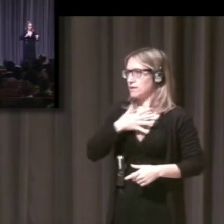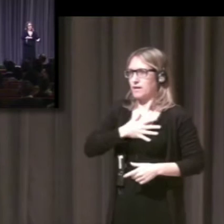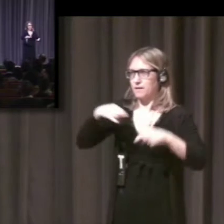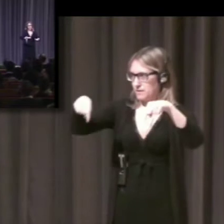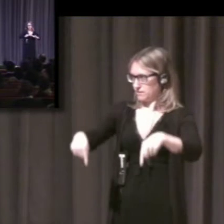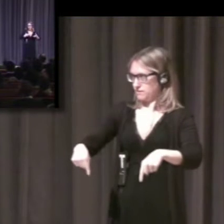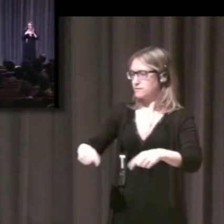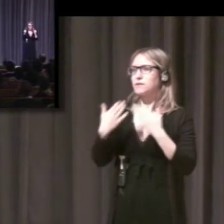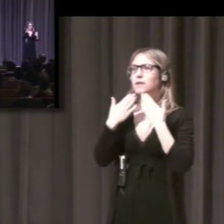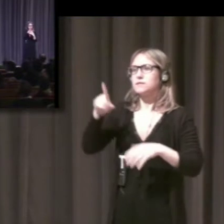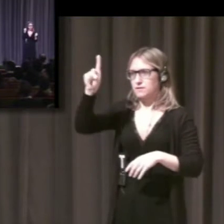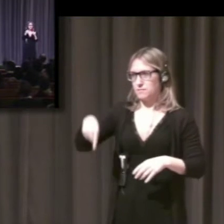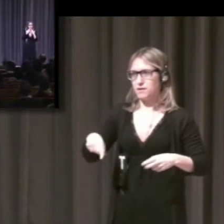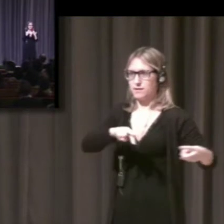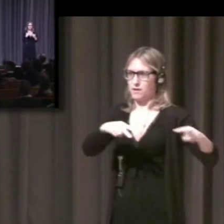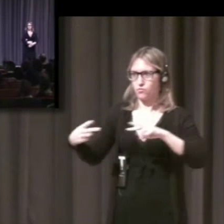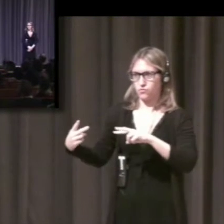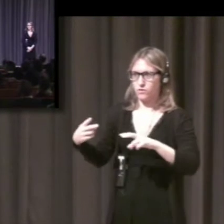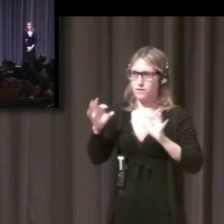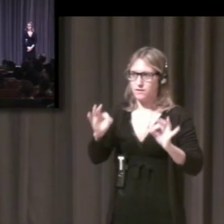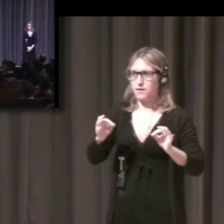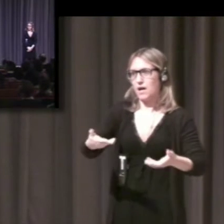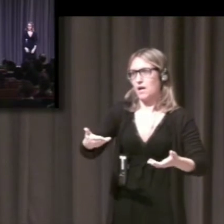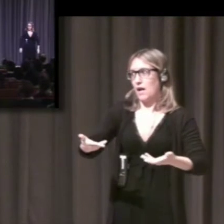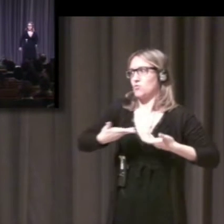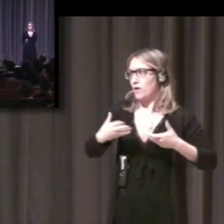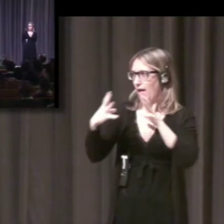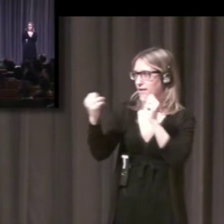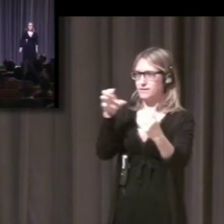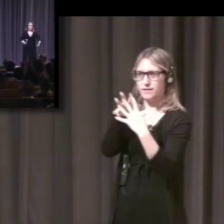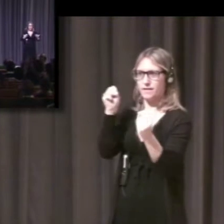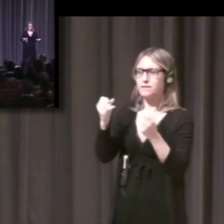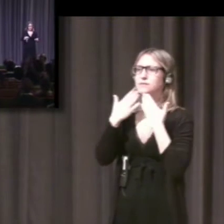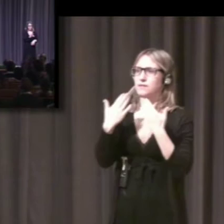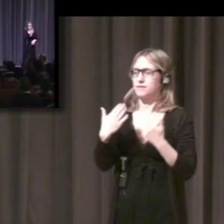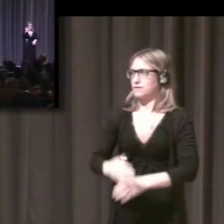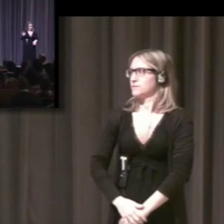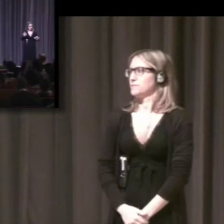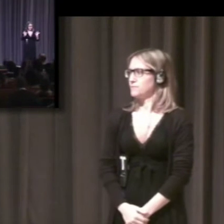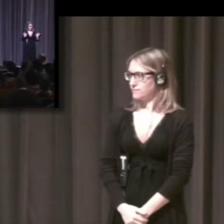entre nosaltres. Gràcies. Ara li passo un moment la paraula...